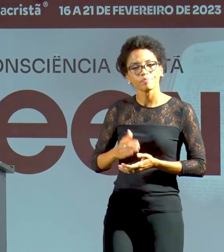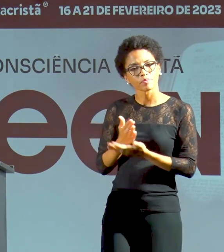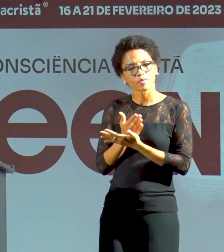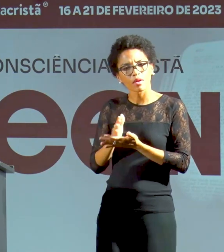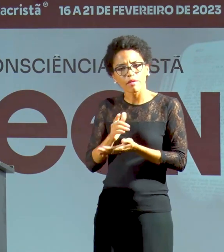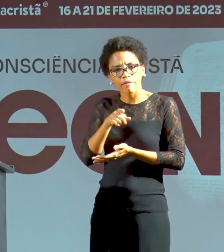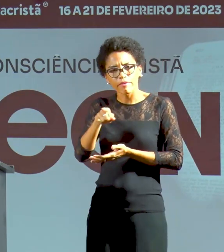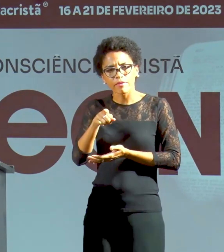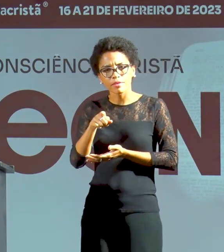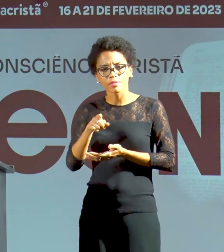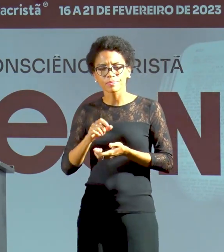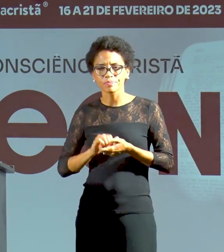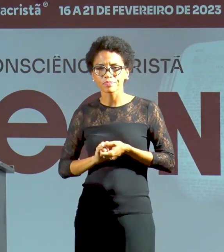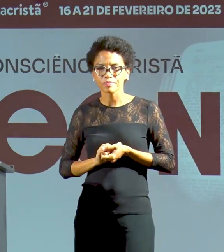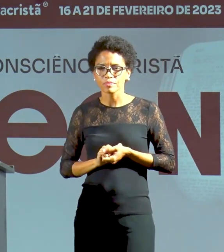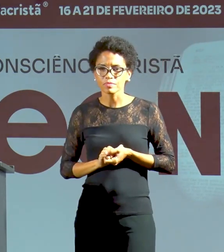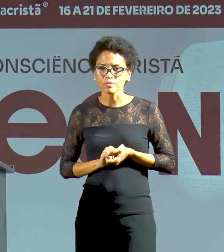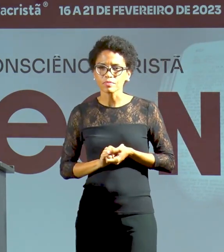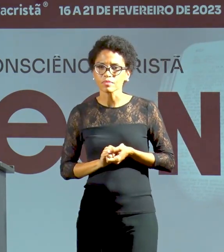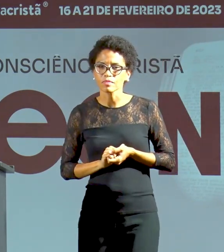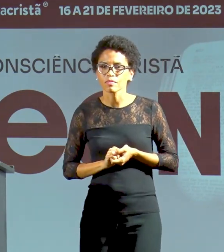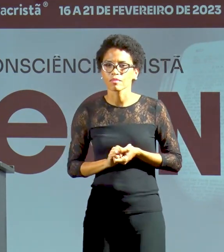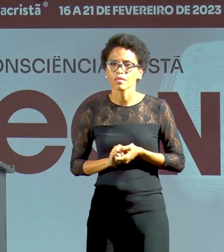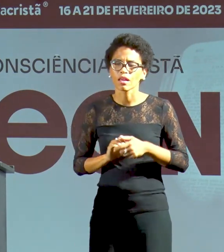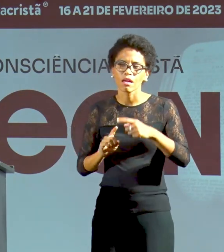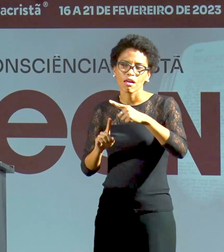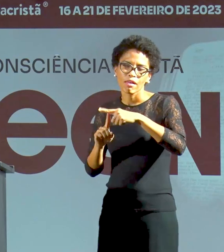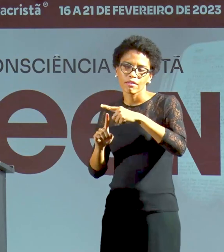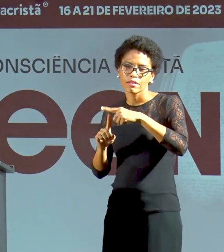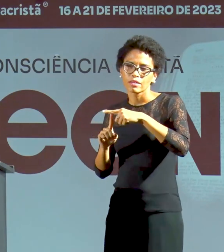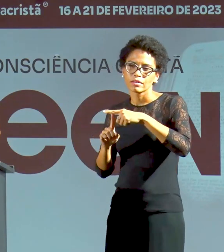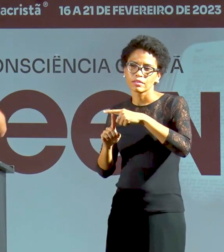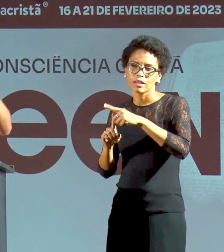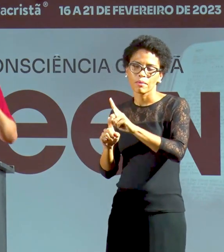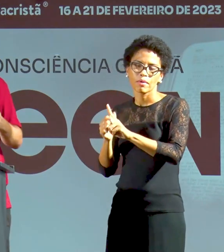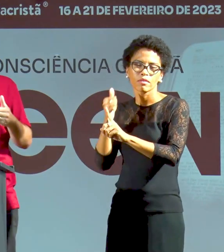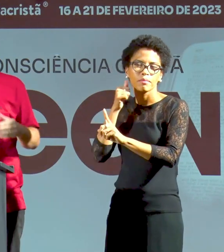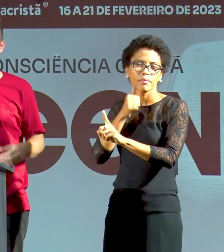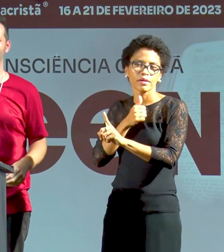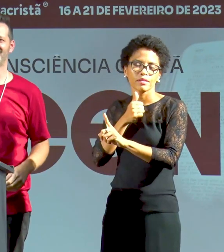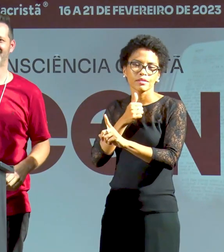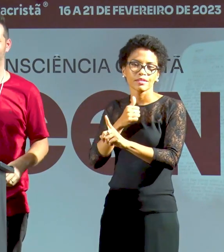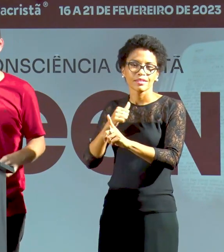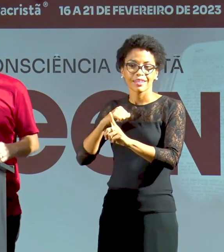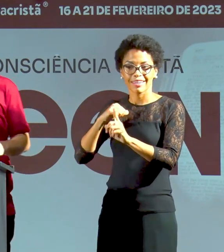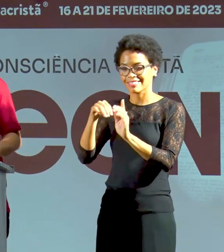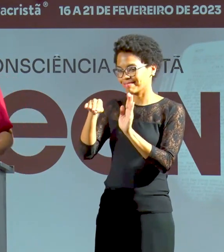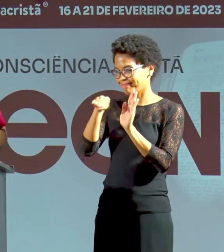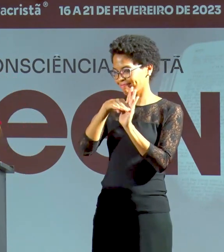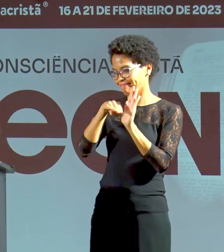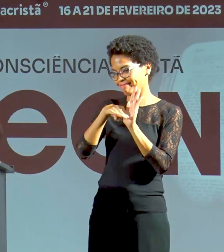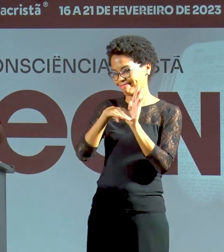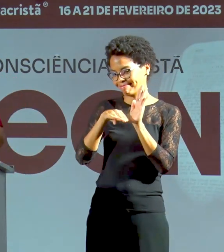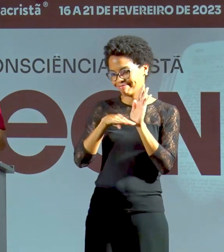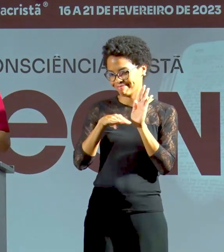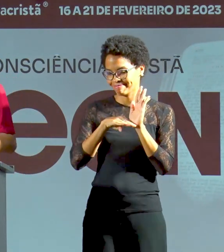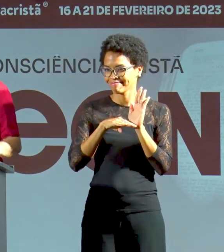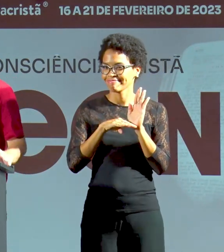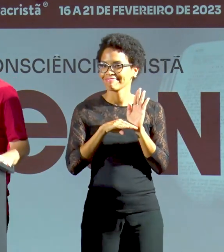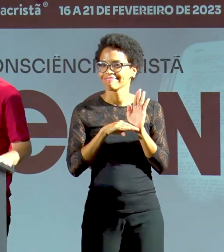é daquele daquela menina geralmente é menina que é mais assim mas tem menino também você tem uma listinha sabe a listinha